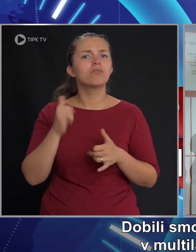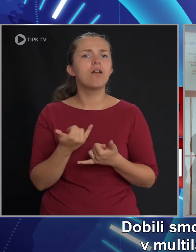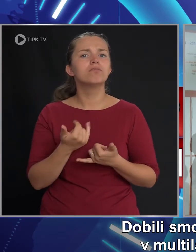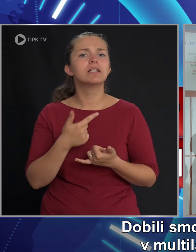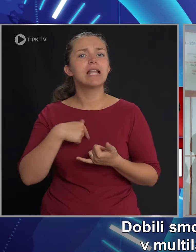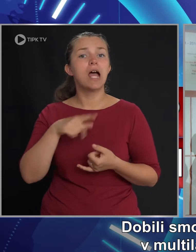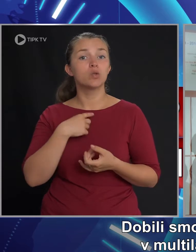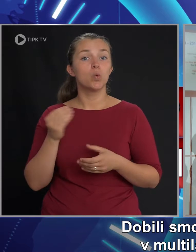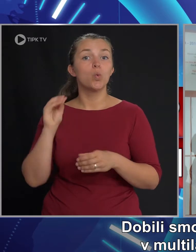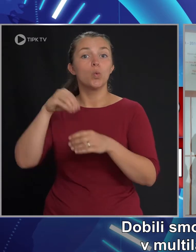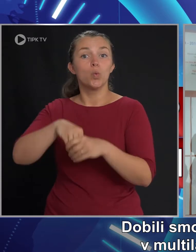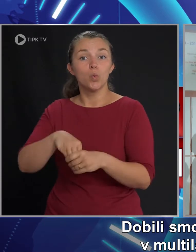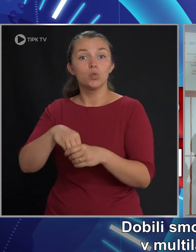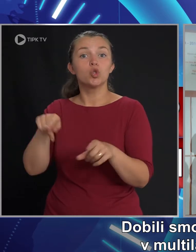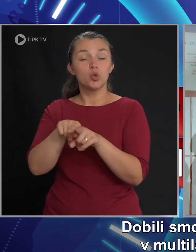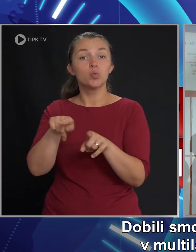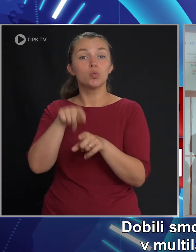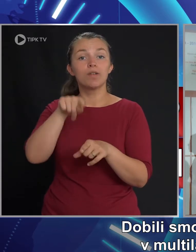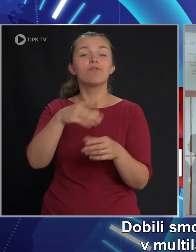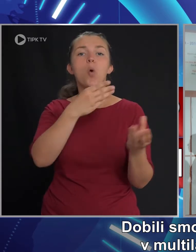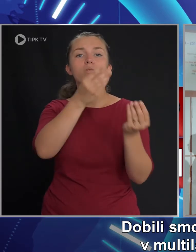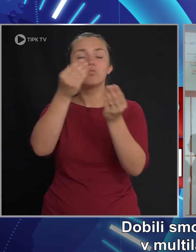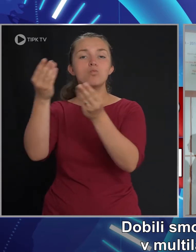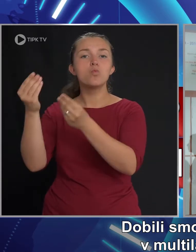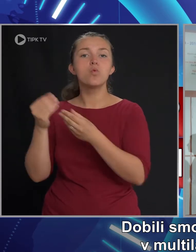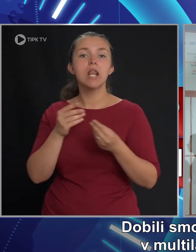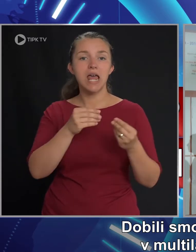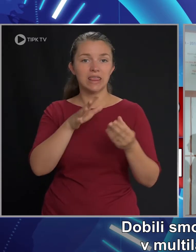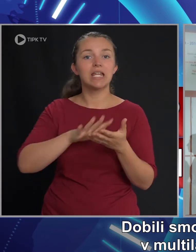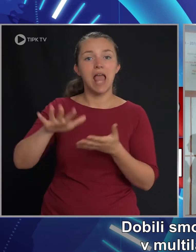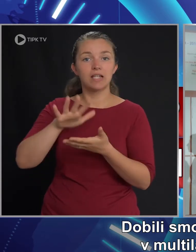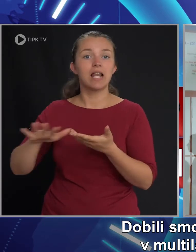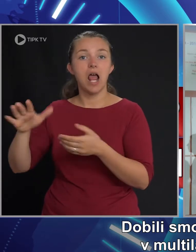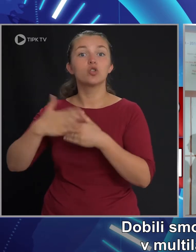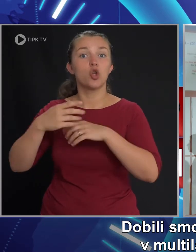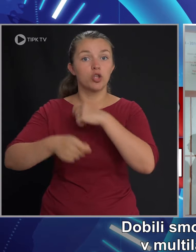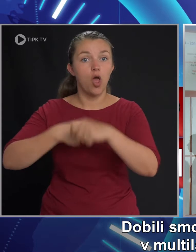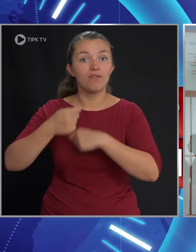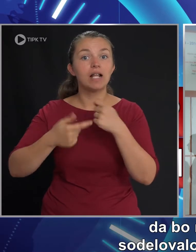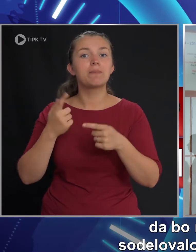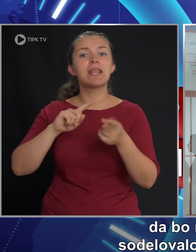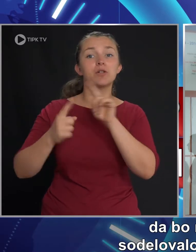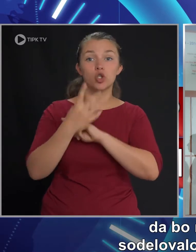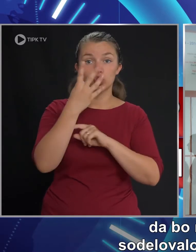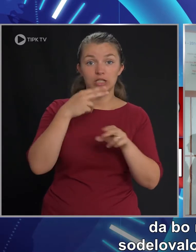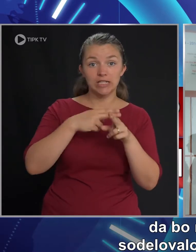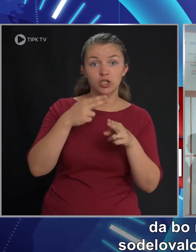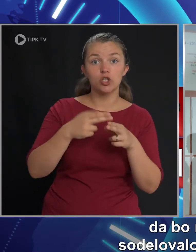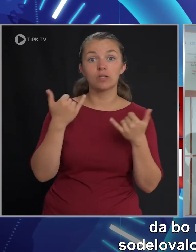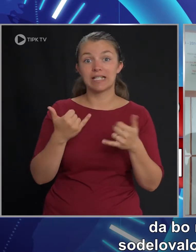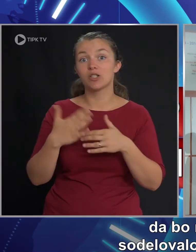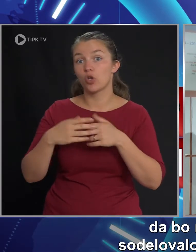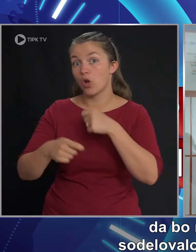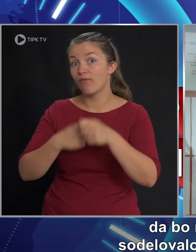stvorila ideja da i nas makedonski tim uključe u ovu multilateralnu saradnju da mjesto 4